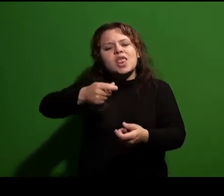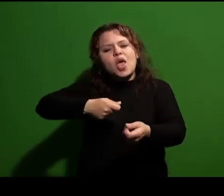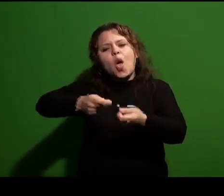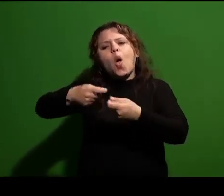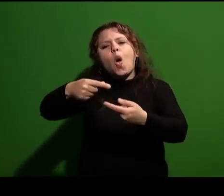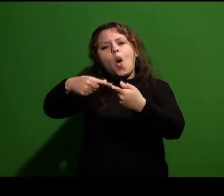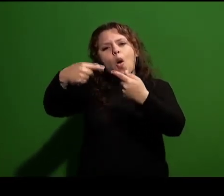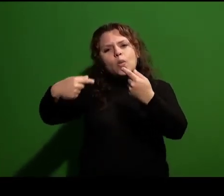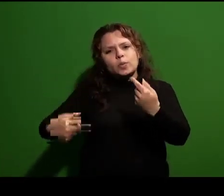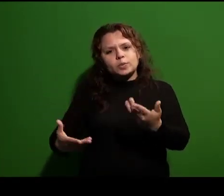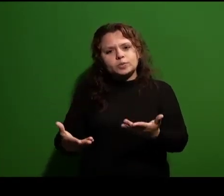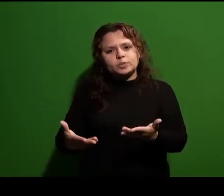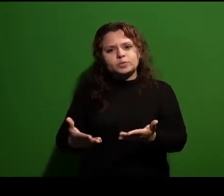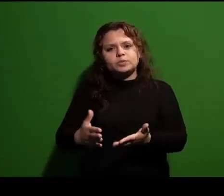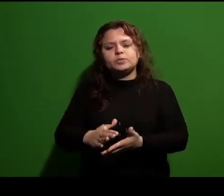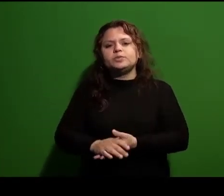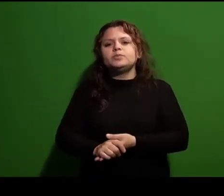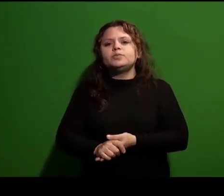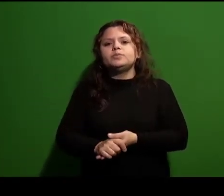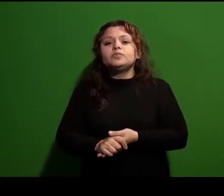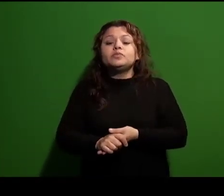de 1894.